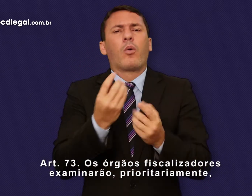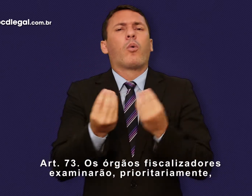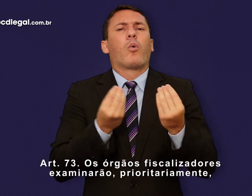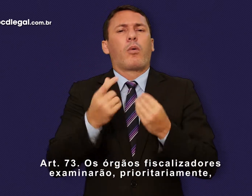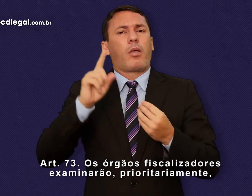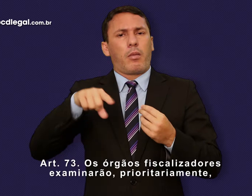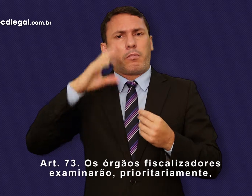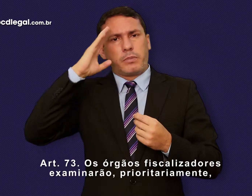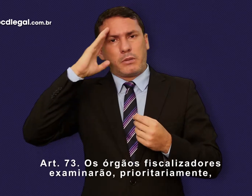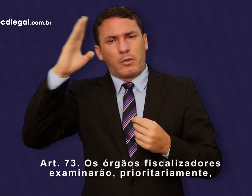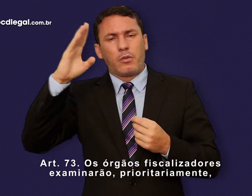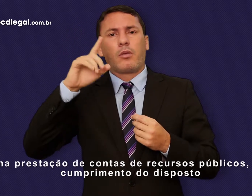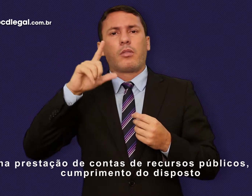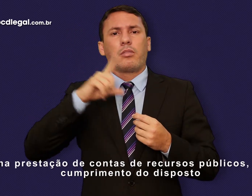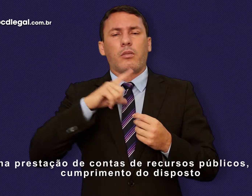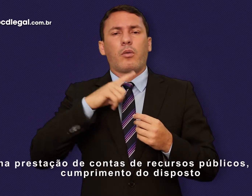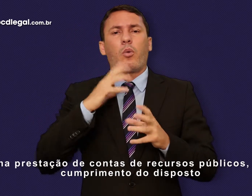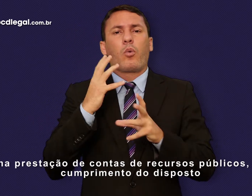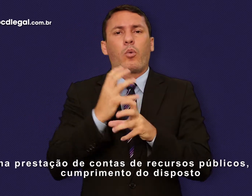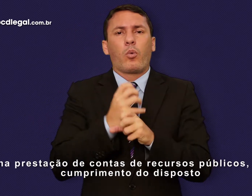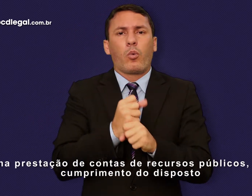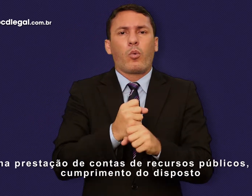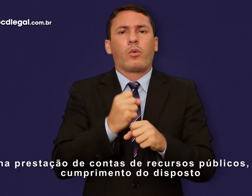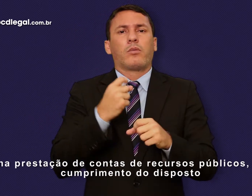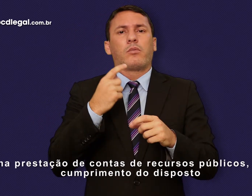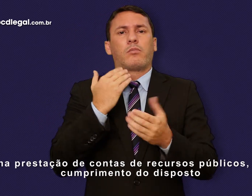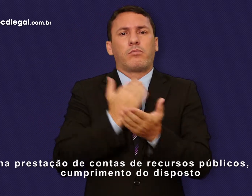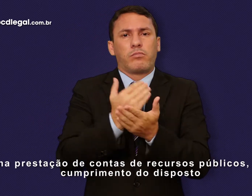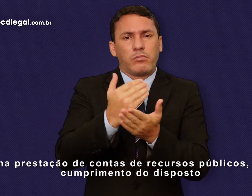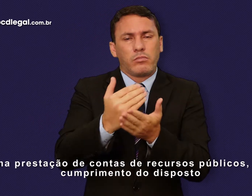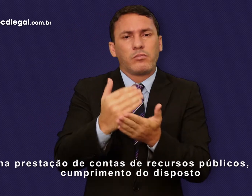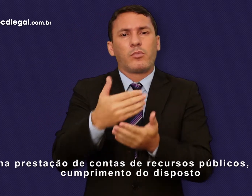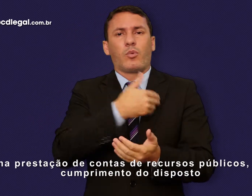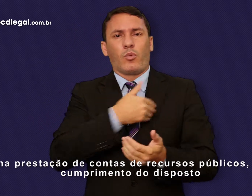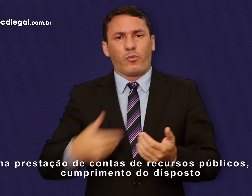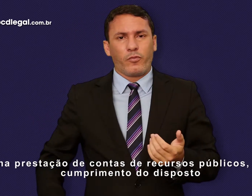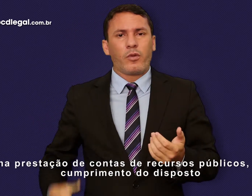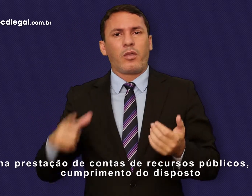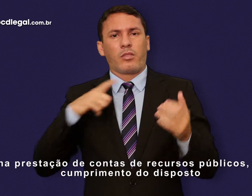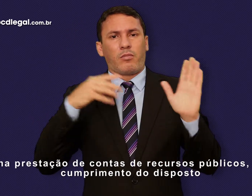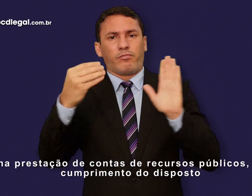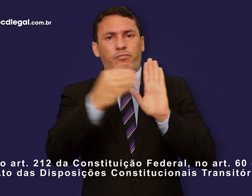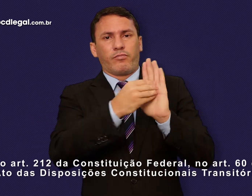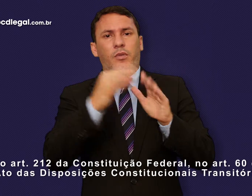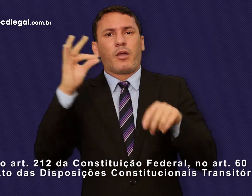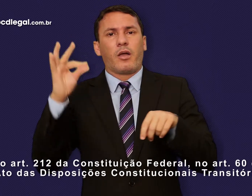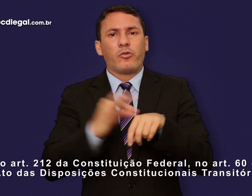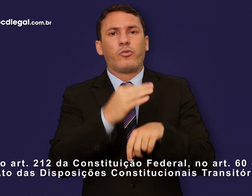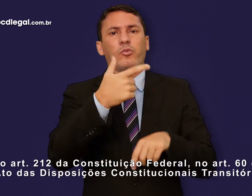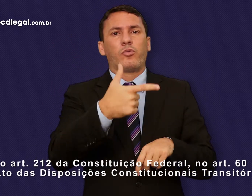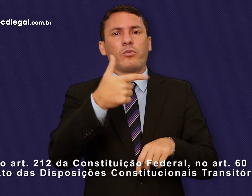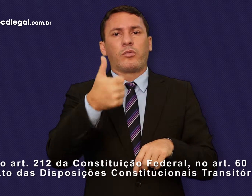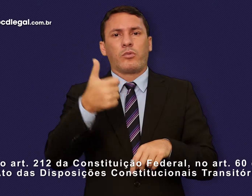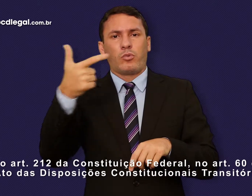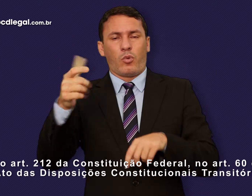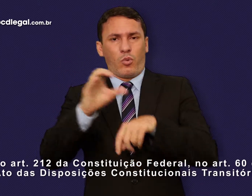examinarão prioritariamente na prestação de contas de recursos públicos o cumprimento do disposto no artigo 212 da